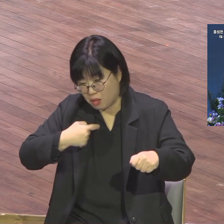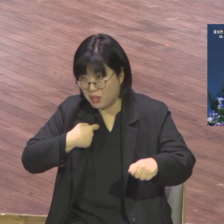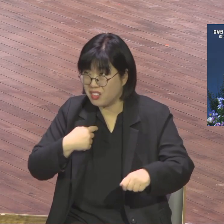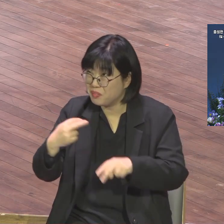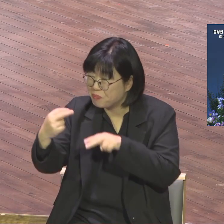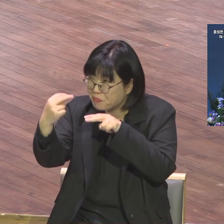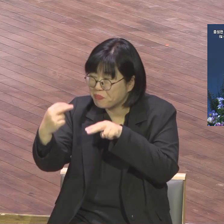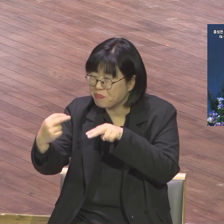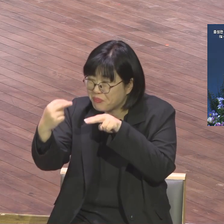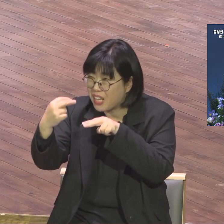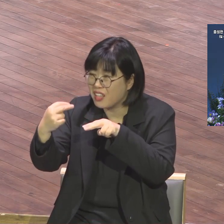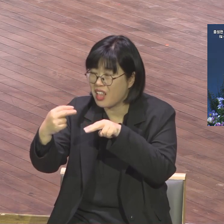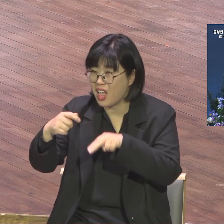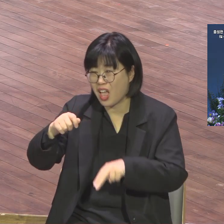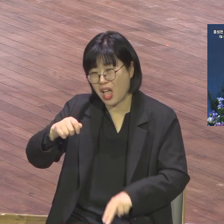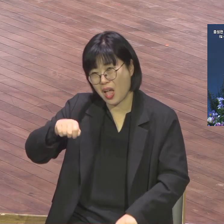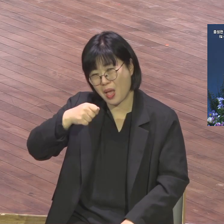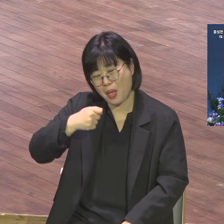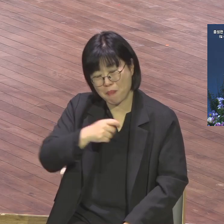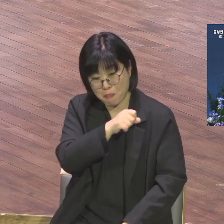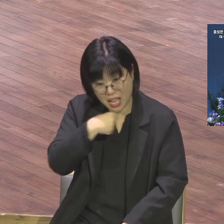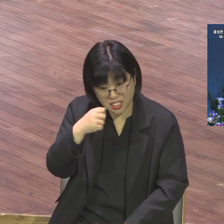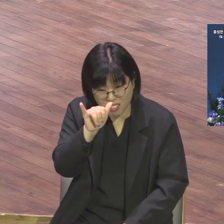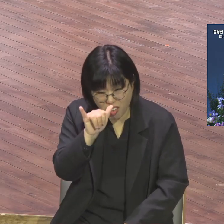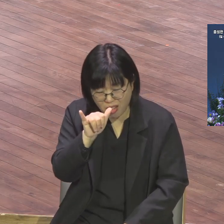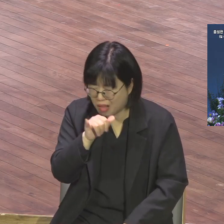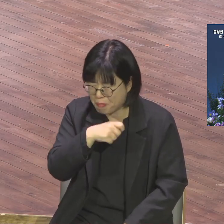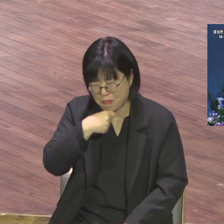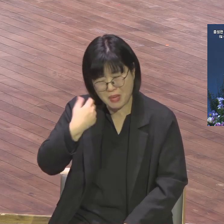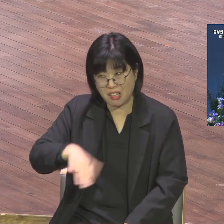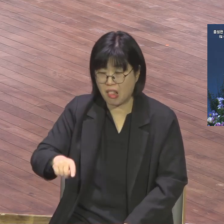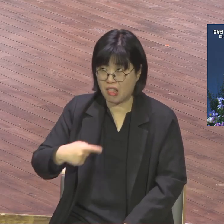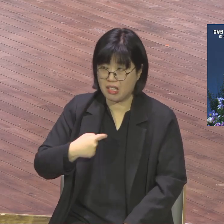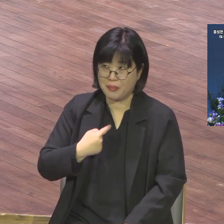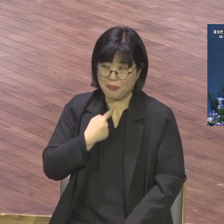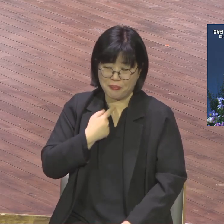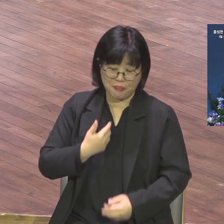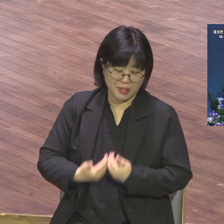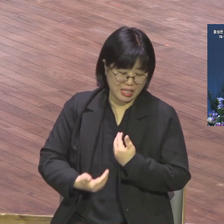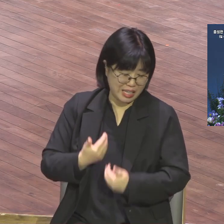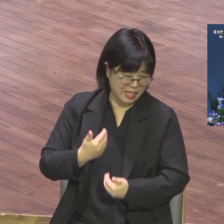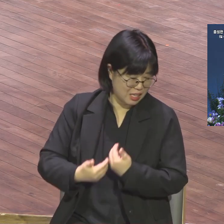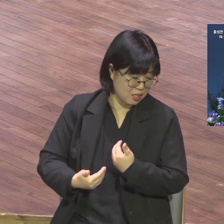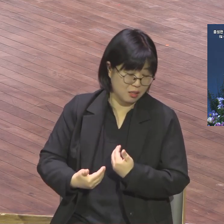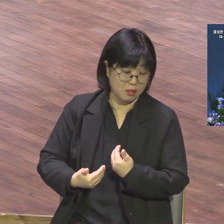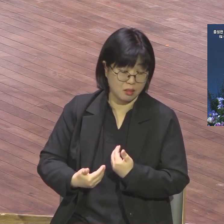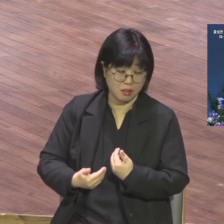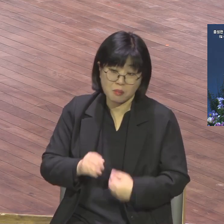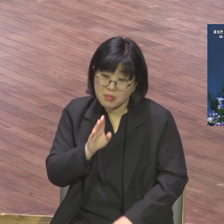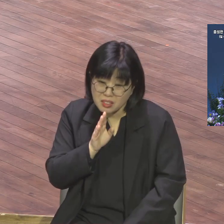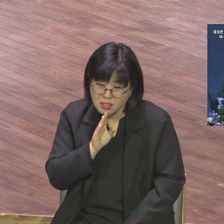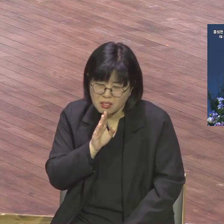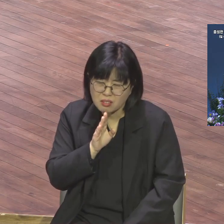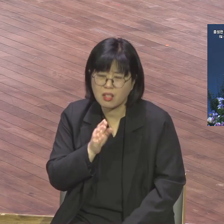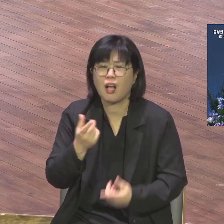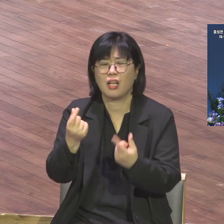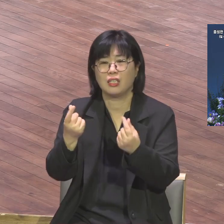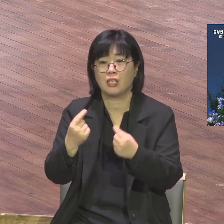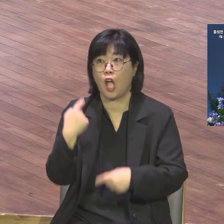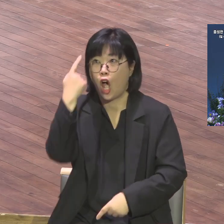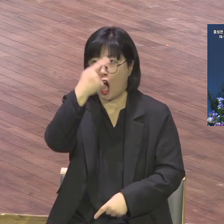그래도 걸림돌을 넘어서서 이게 하나님 앞에 나와서 예배를 다 드릴 때 그 설레임 마음, 그거를